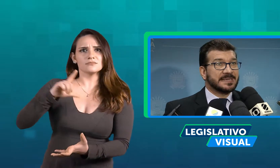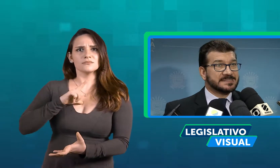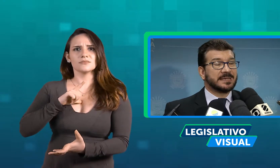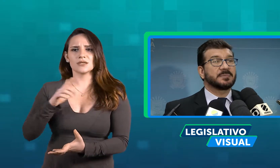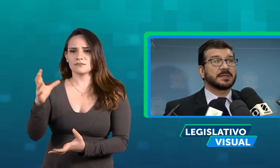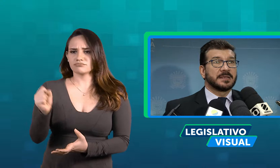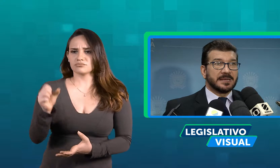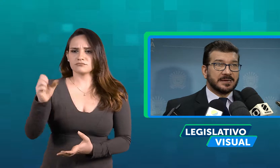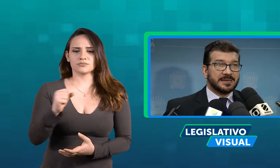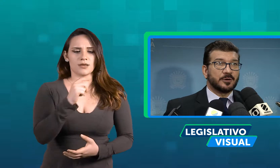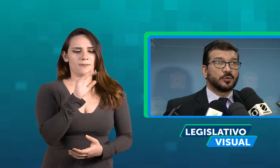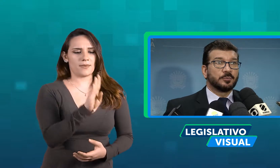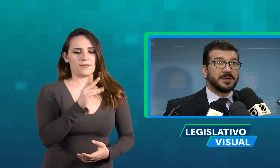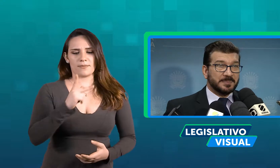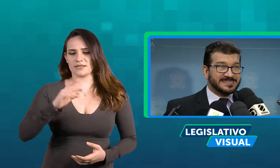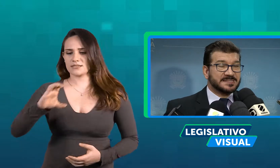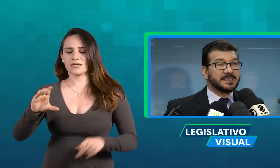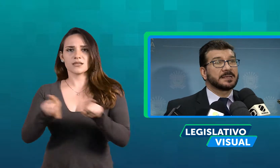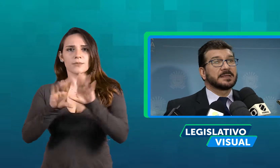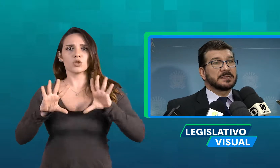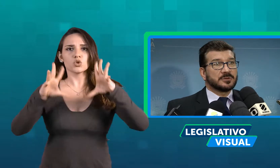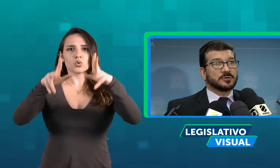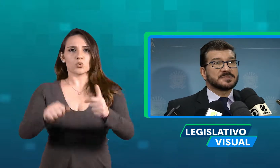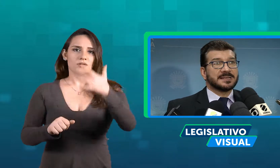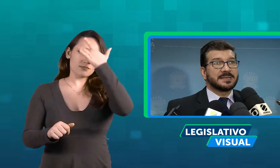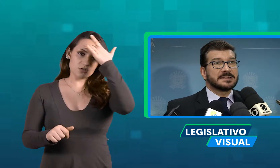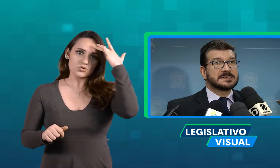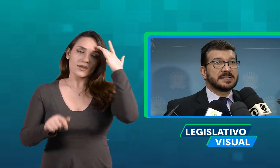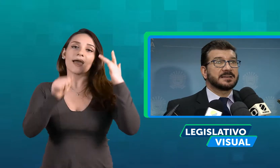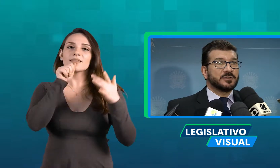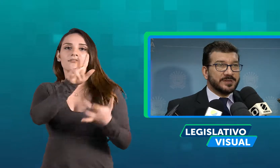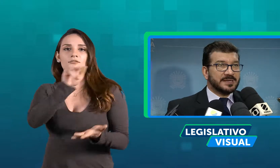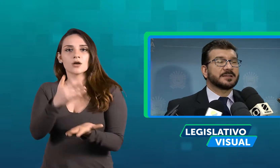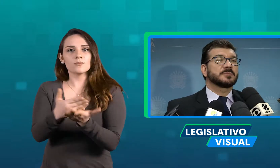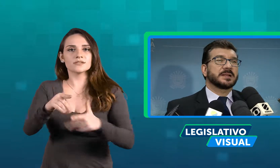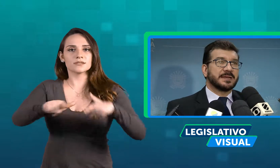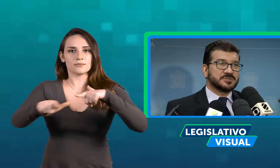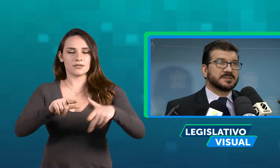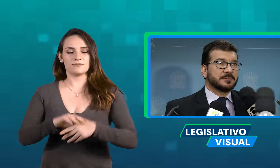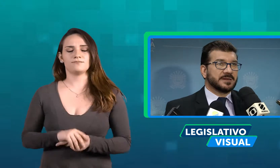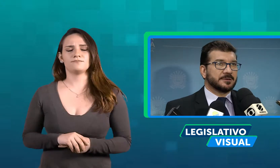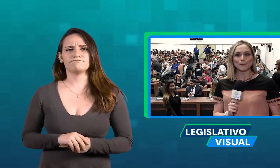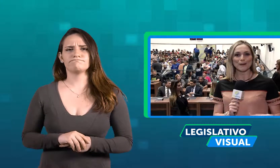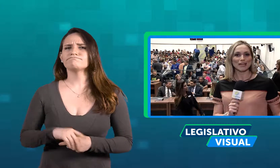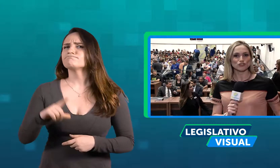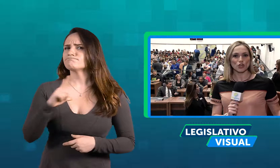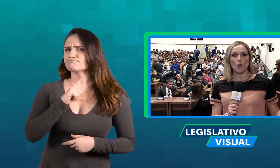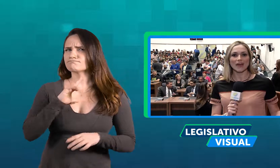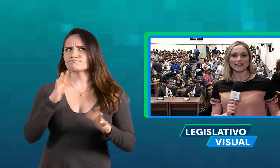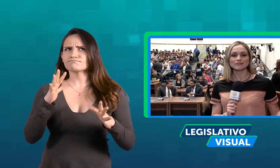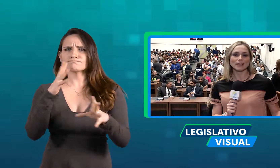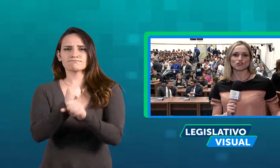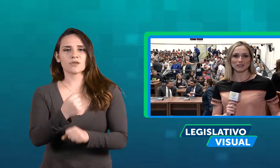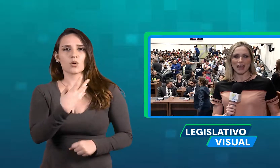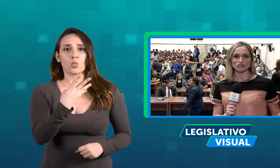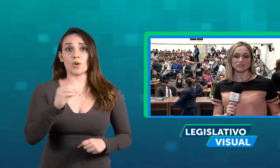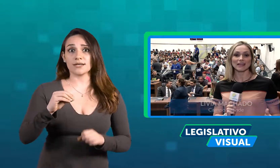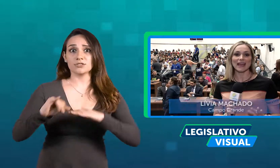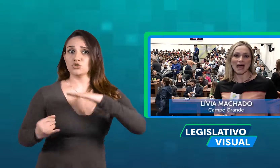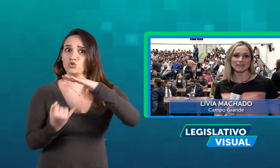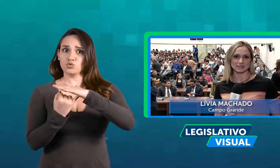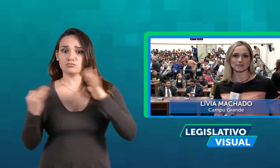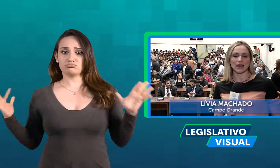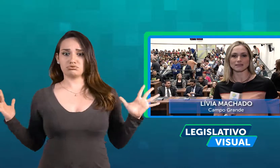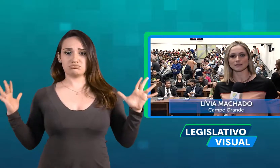idosos que recebem o BPC e todos aqueles que ainda vão entrar no mercado de trabalho. Mais de 40